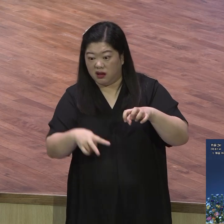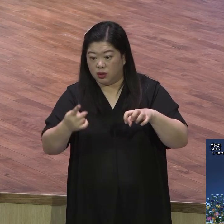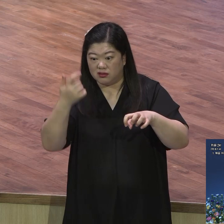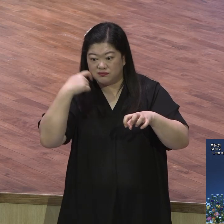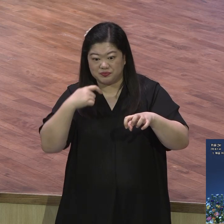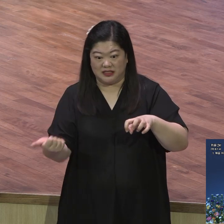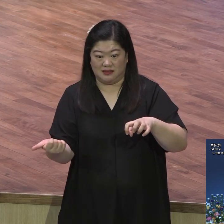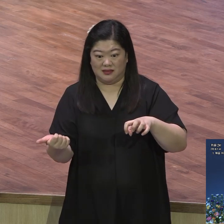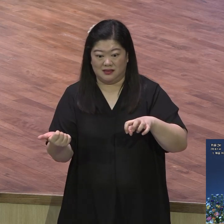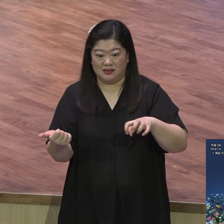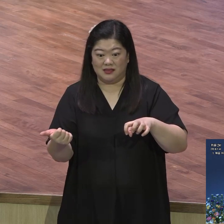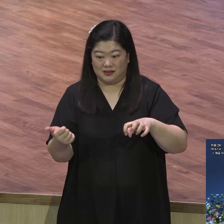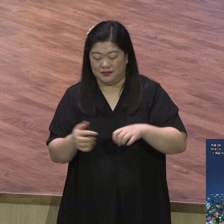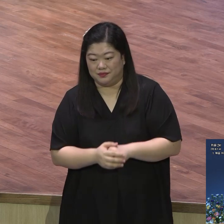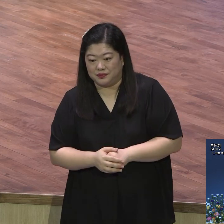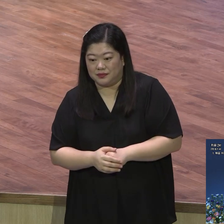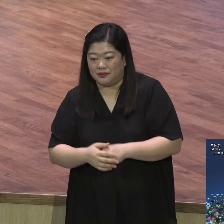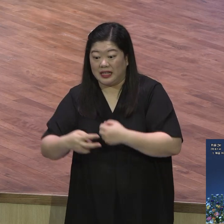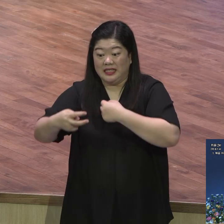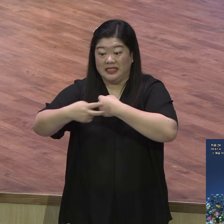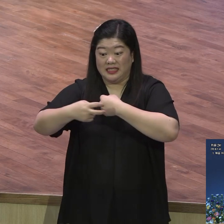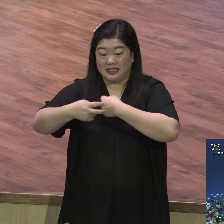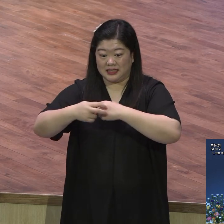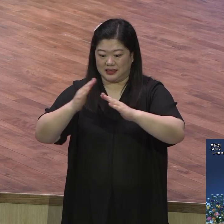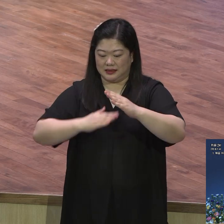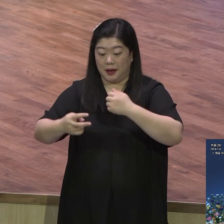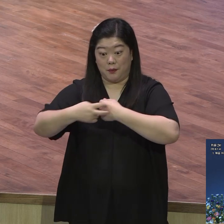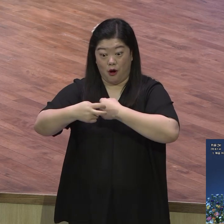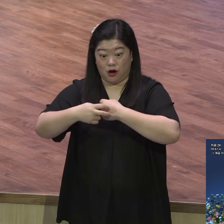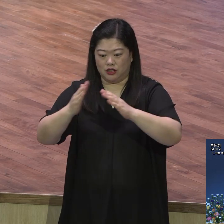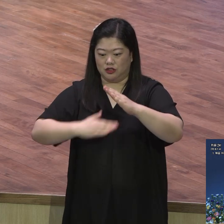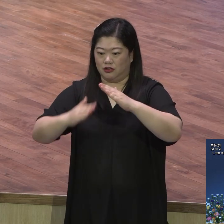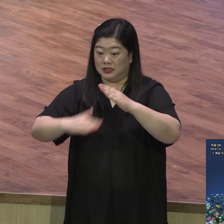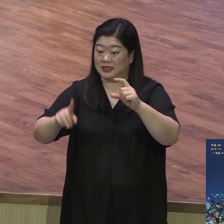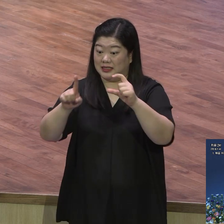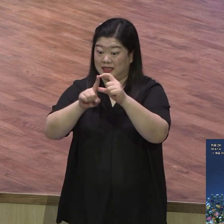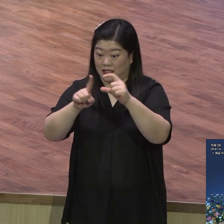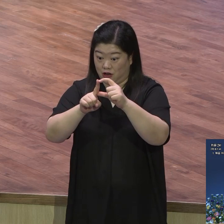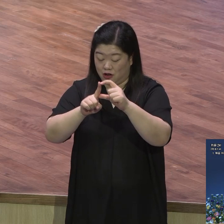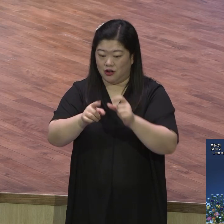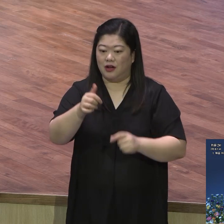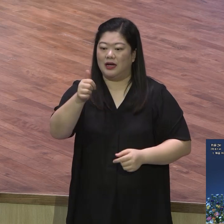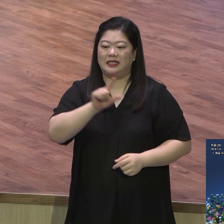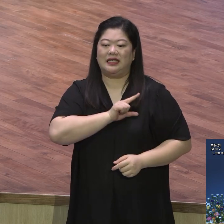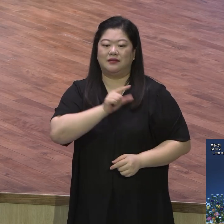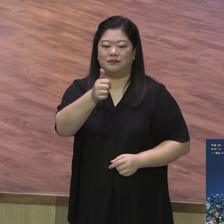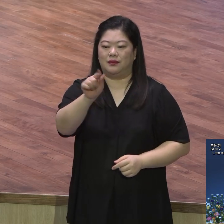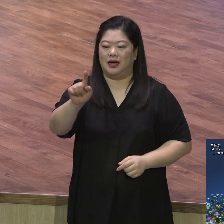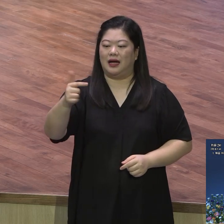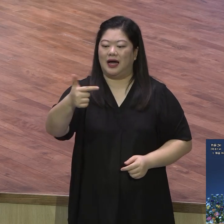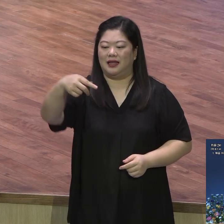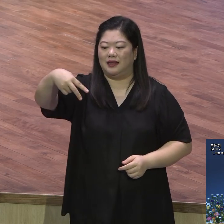의학적 명칭으로는 노르웨이 사람인 한세인이라는 사람이